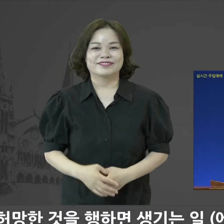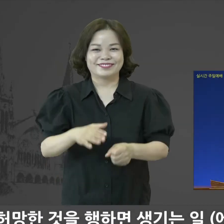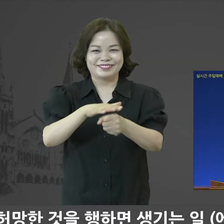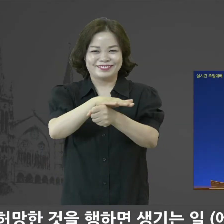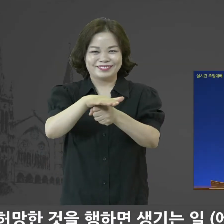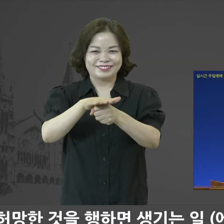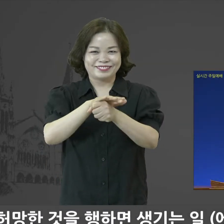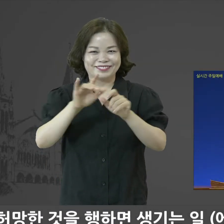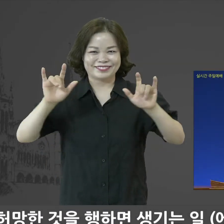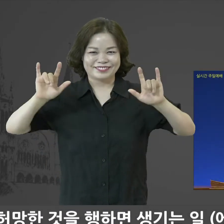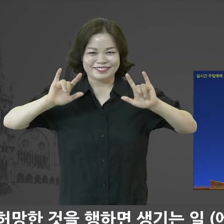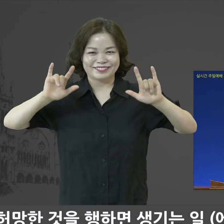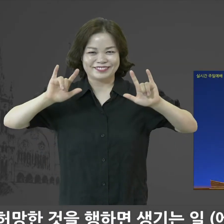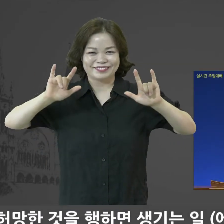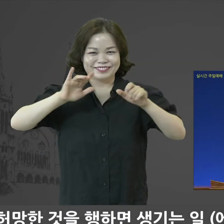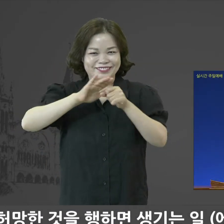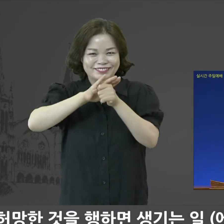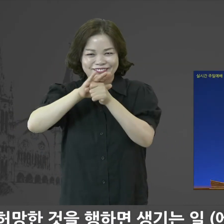사랑합니다.